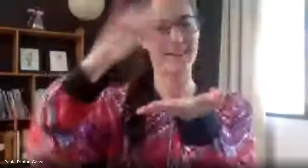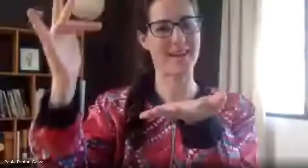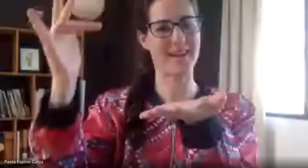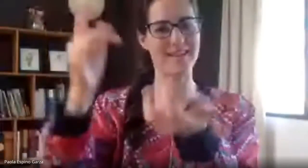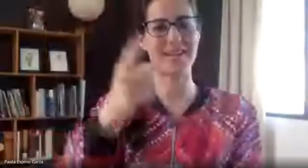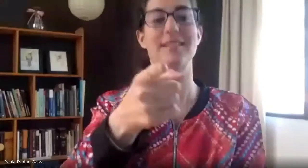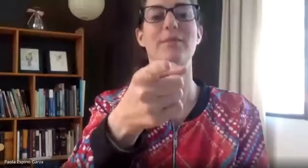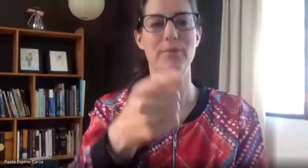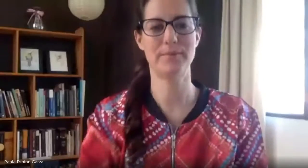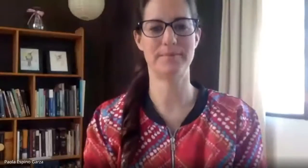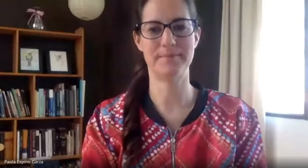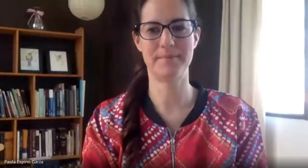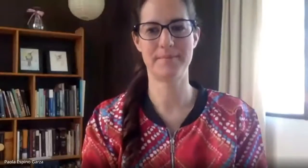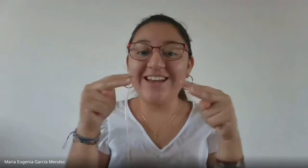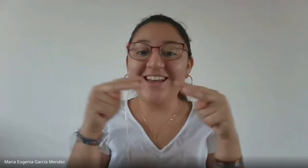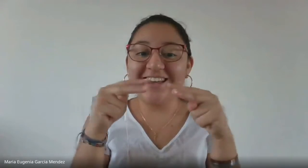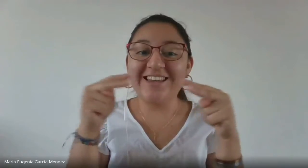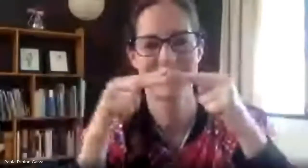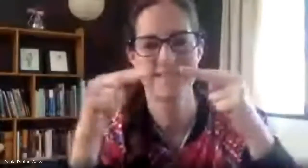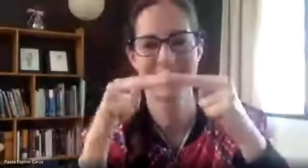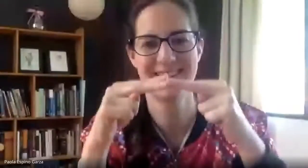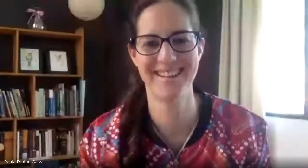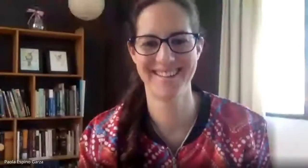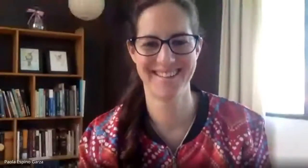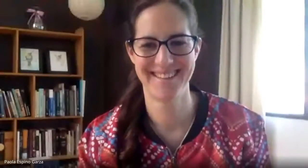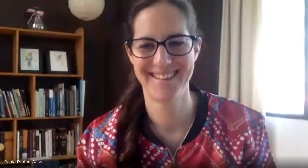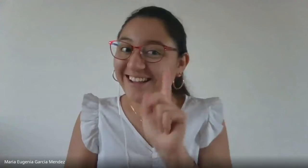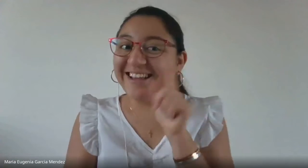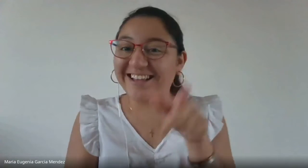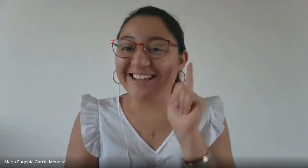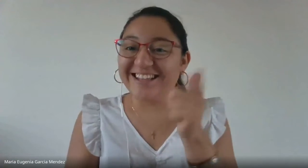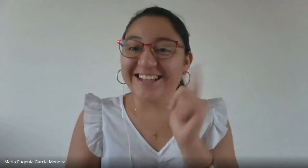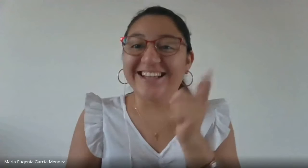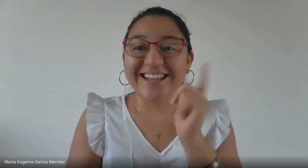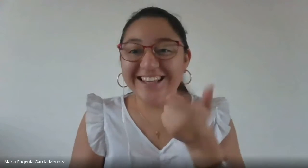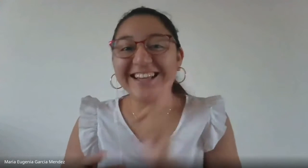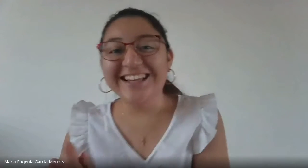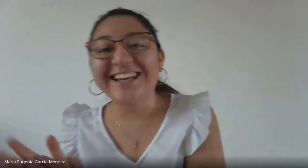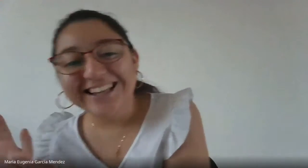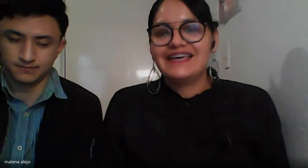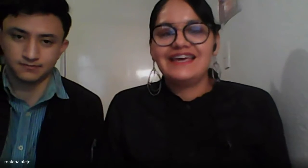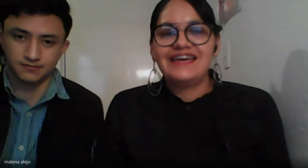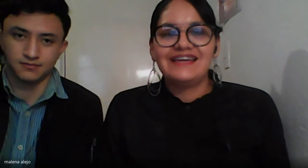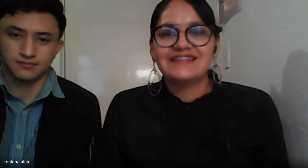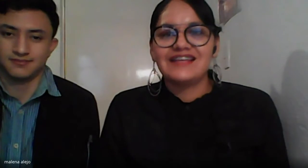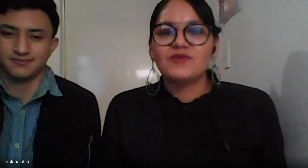signos, no va a percibir como nosotros. Entonces ahí es donde ustedes van a marcar la diferencia. A lo mejor le podemos hacer el día a un